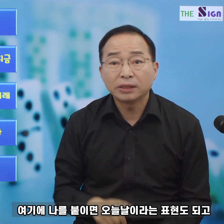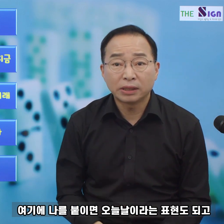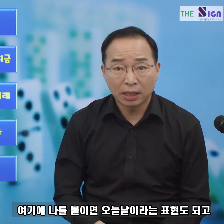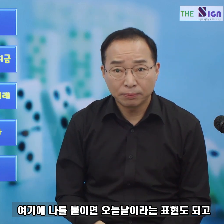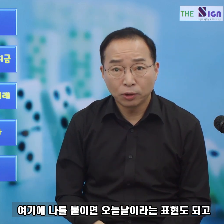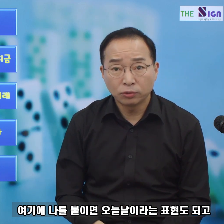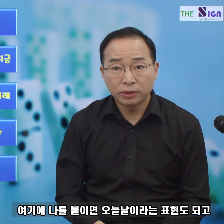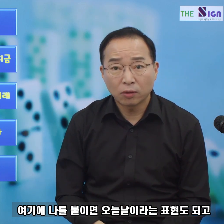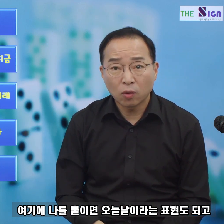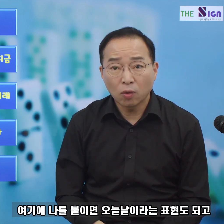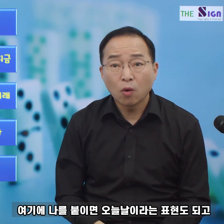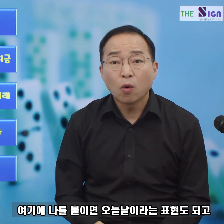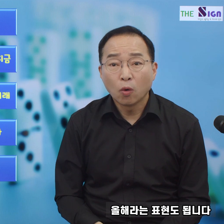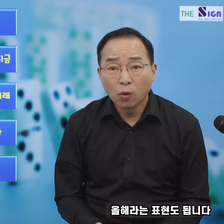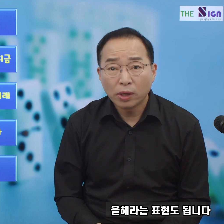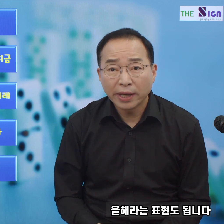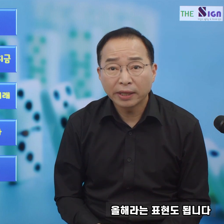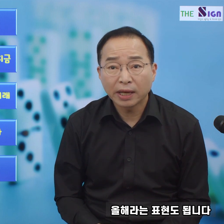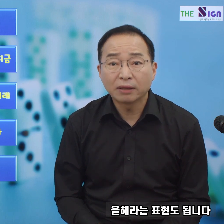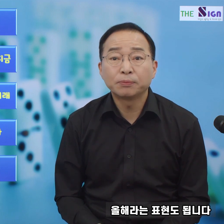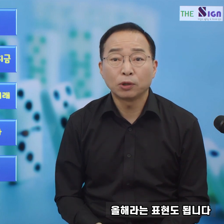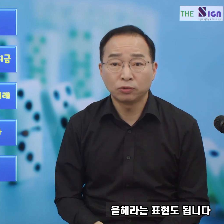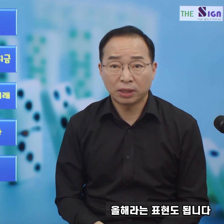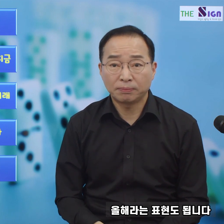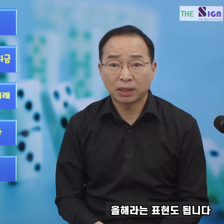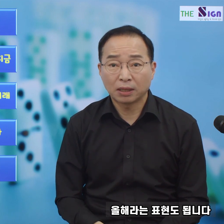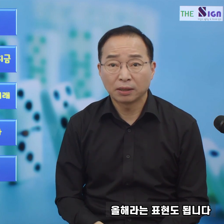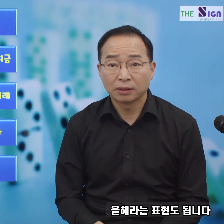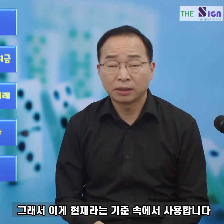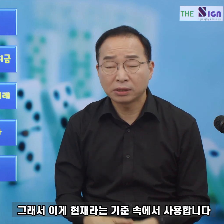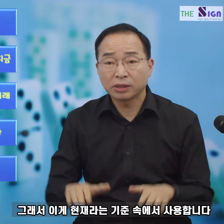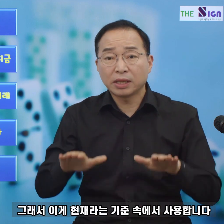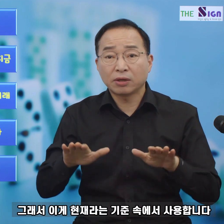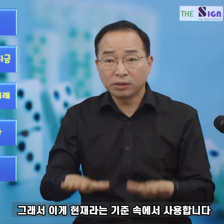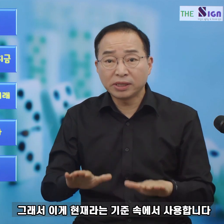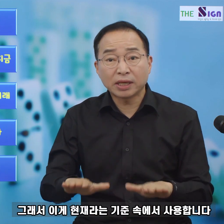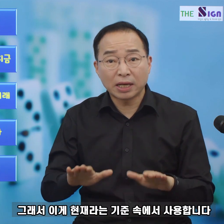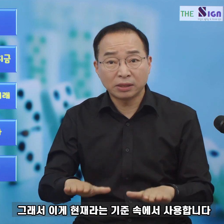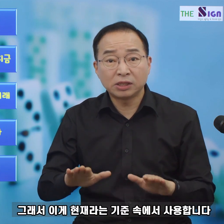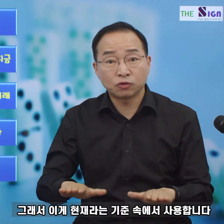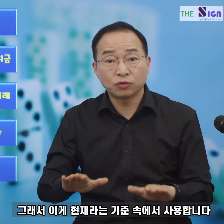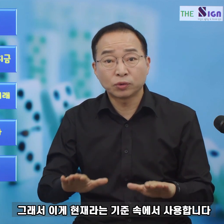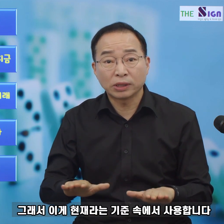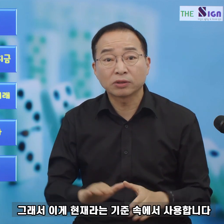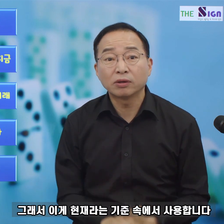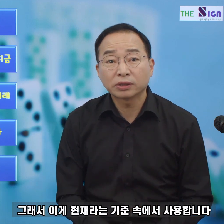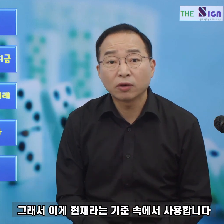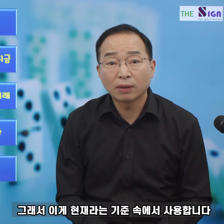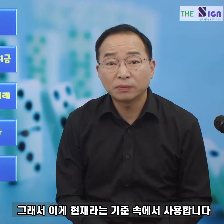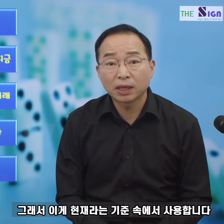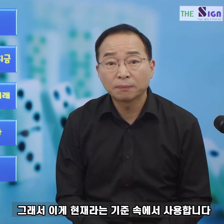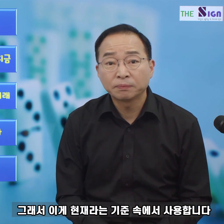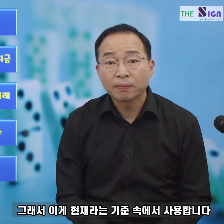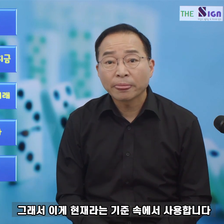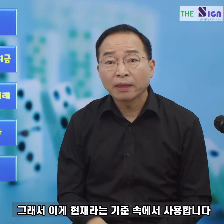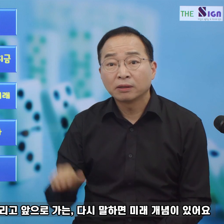오늘날이라는 표현도 되고 올해라는 표현도 됩니다. 그래서 이게 현재라는 기준 속에서 사용합니다.